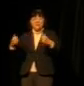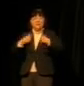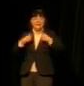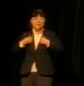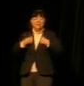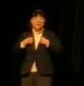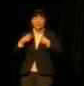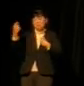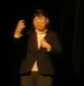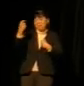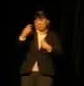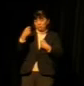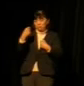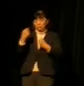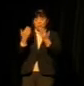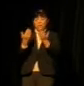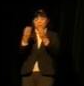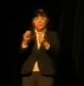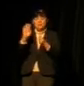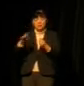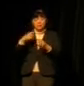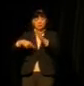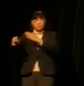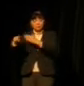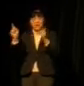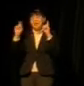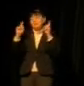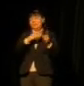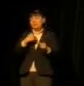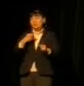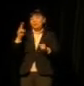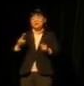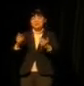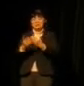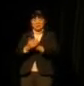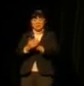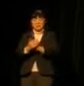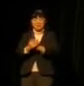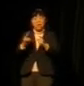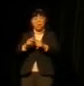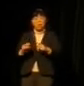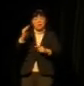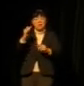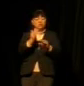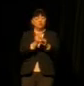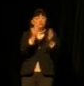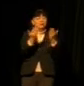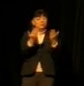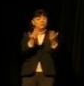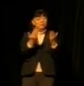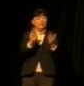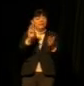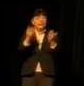になりました。あとは放課も外で遊べるようになりました。と、小高中学校は外で部活もできるようになったのは3学